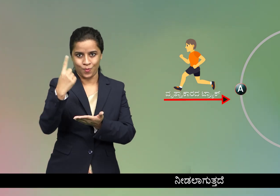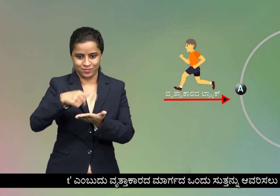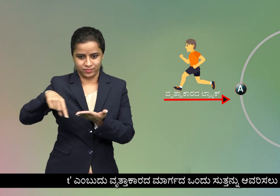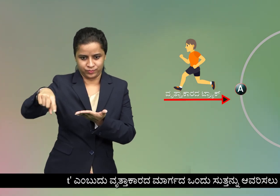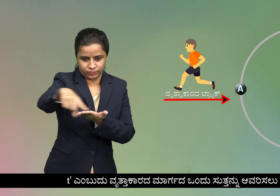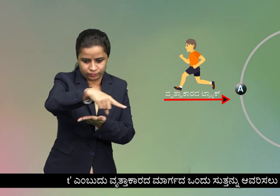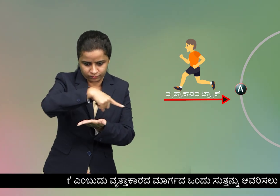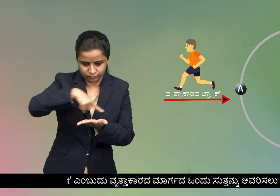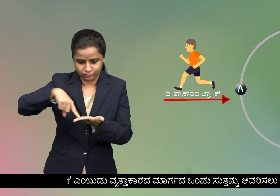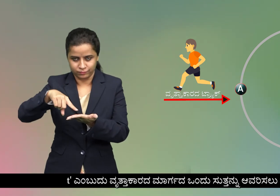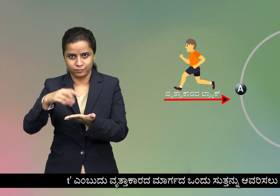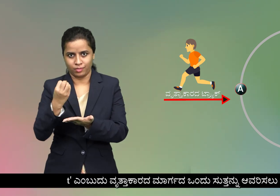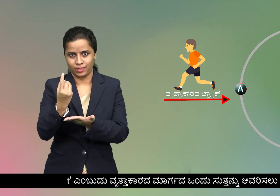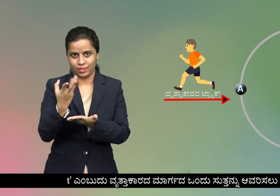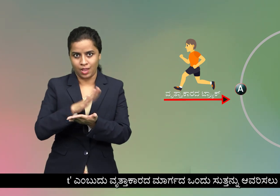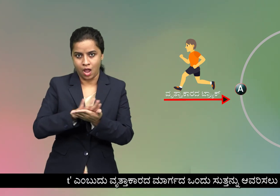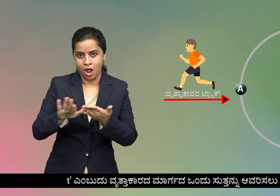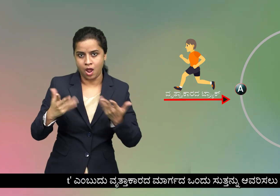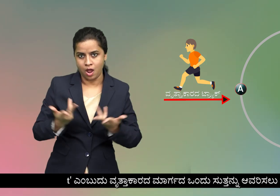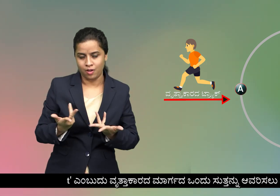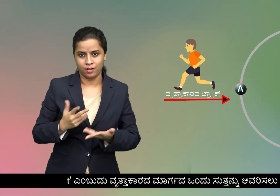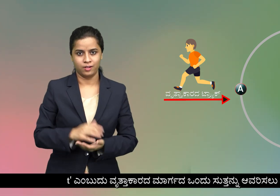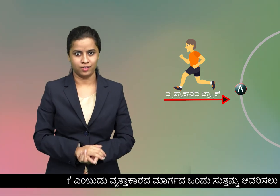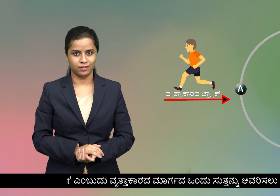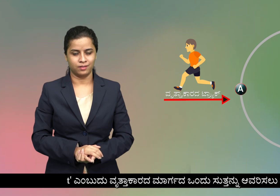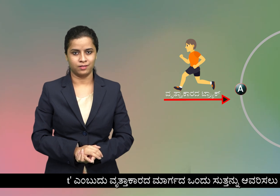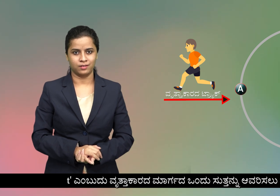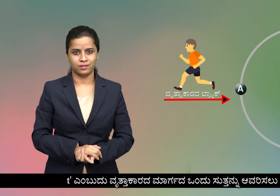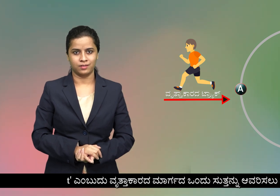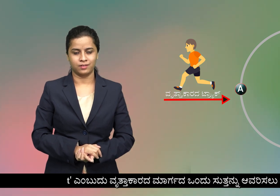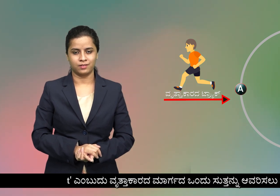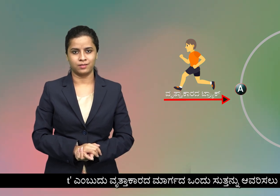t ಎಂಬುದು ವೃತ್ತಾಕಾರದ ಮಾರ್ಗದ ಒಂದು ಸುತ್ತನ್ನ ಆವರಿಸಲು ತೆಗೆದುಕೊಳ್ಳುವ ಸಮಯ.